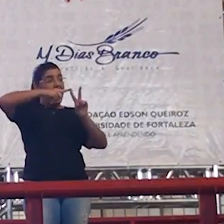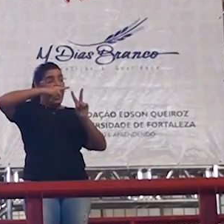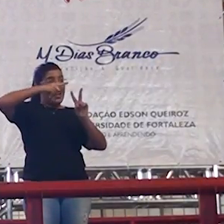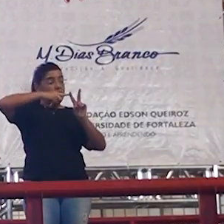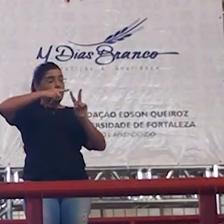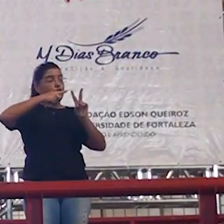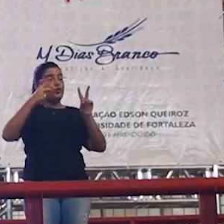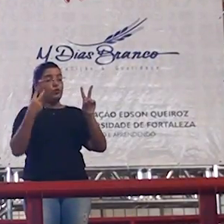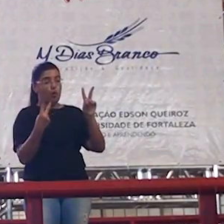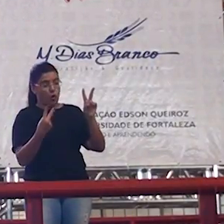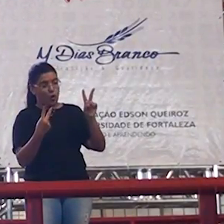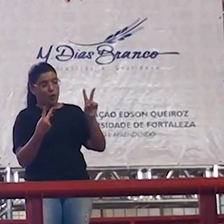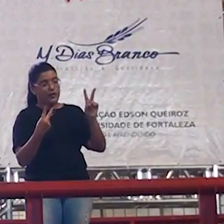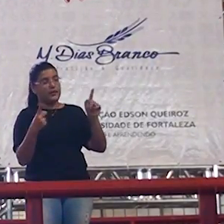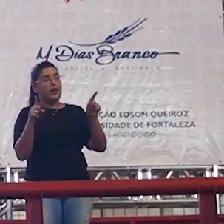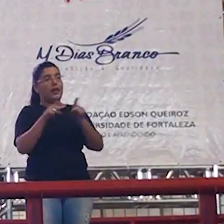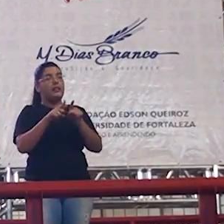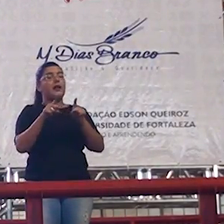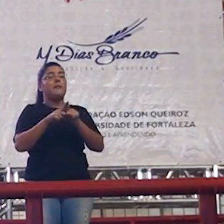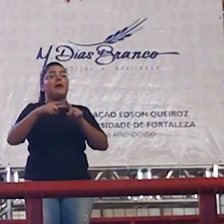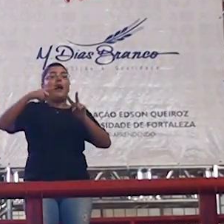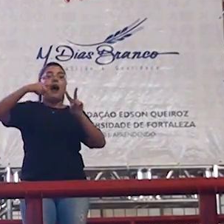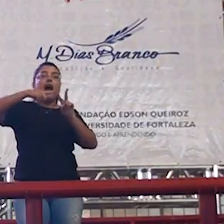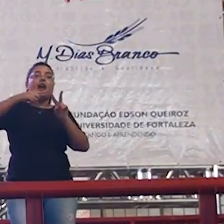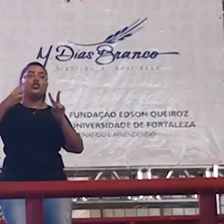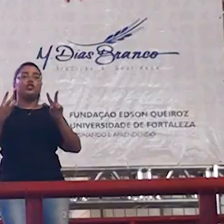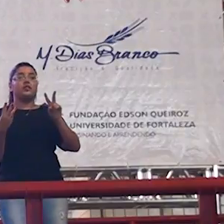2 e quanto é a raiz de 3?